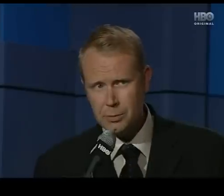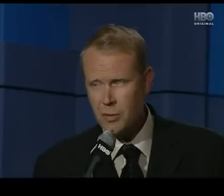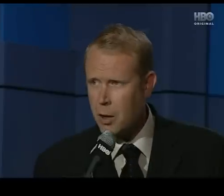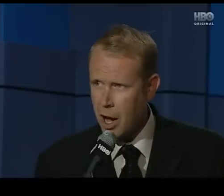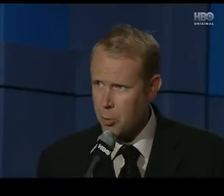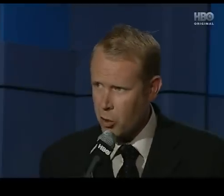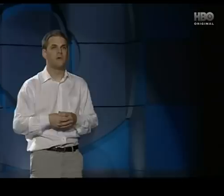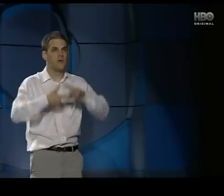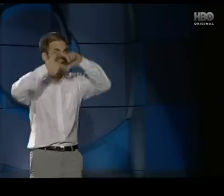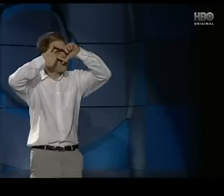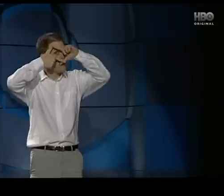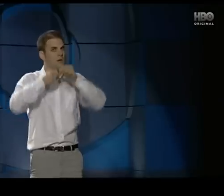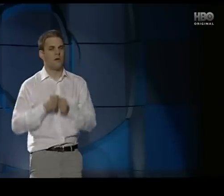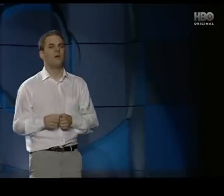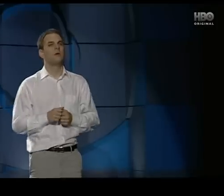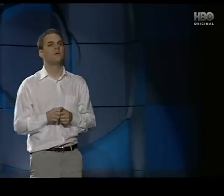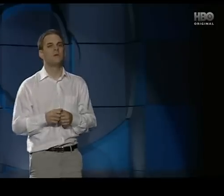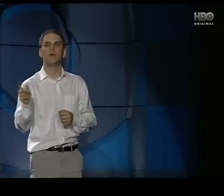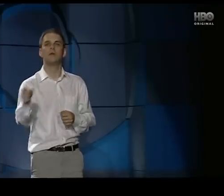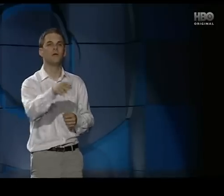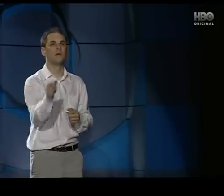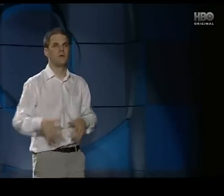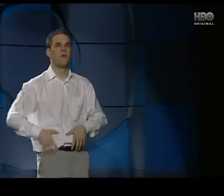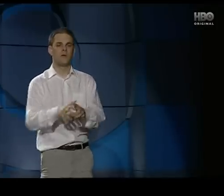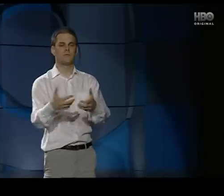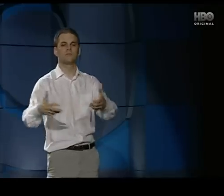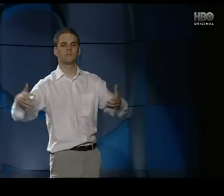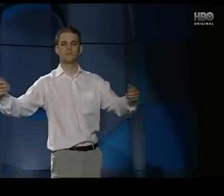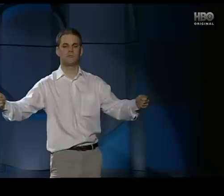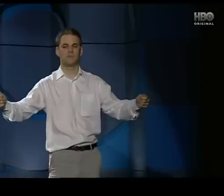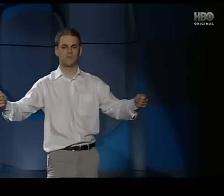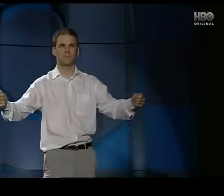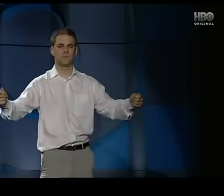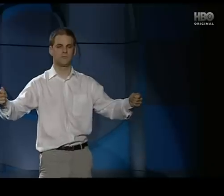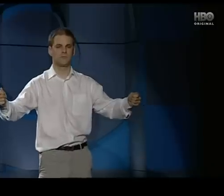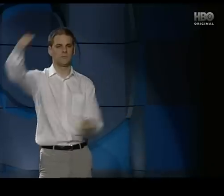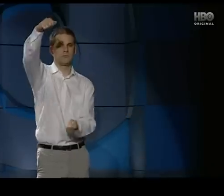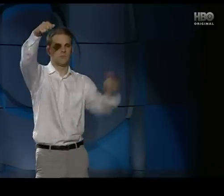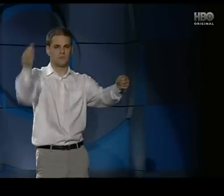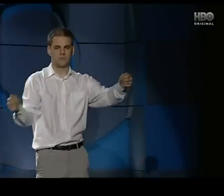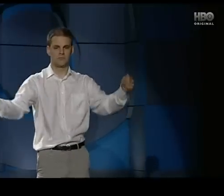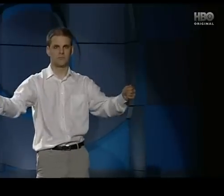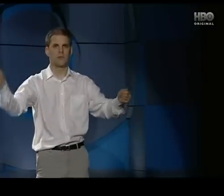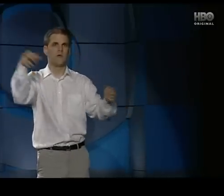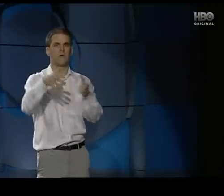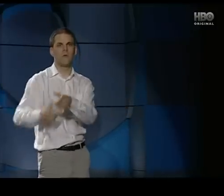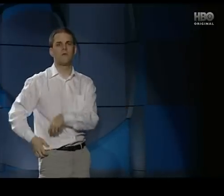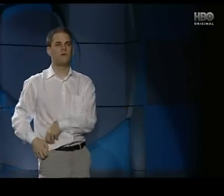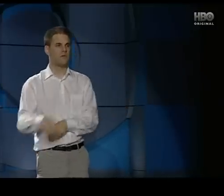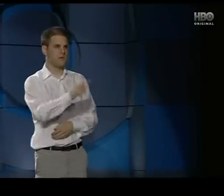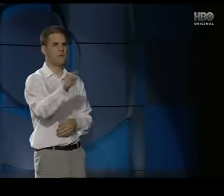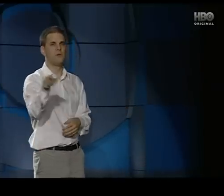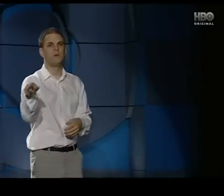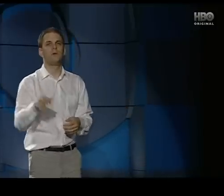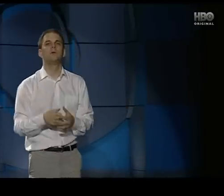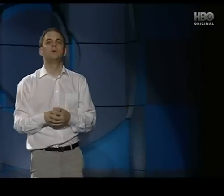Bůh má pro každého z vás svůj plán. Pro ty, kteří pro něj pracují,